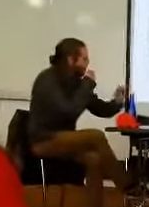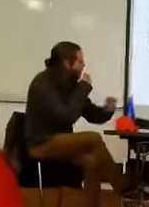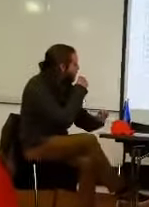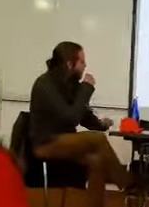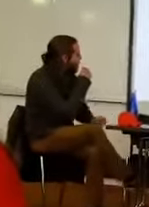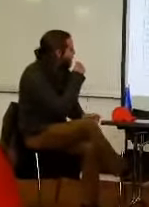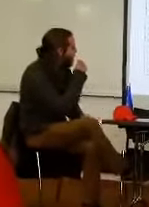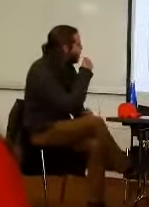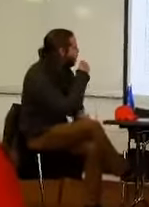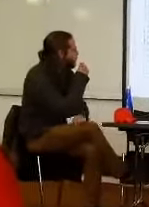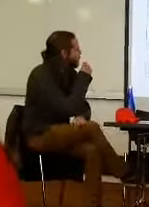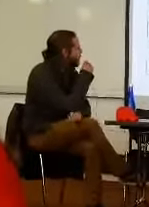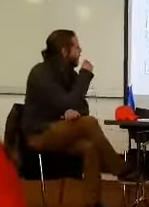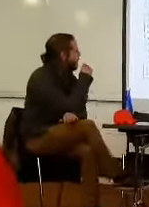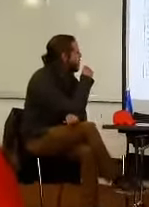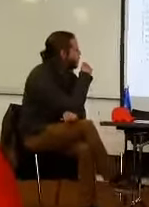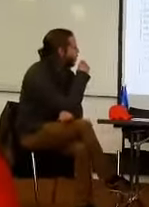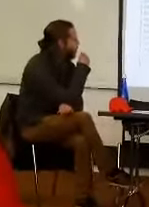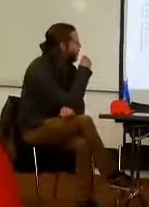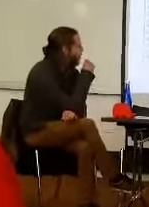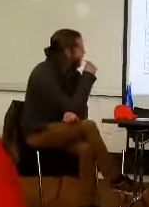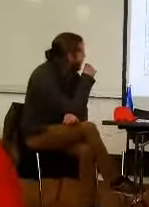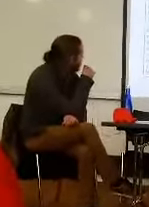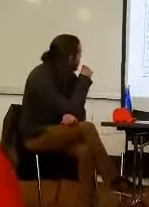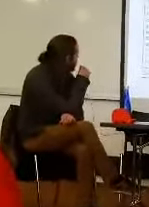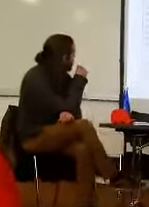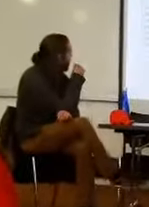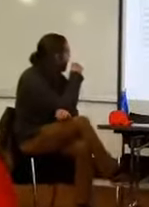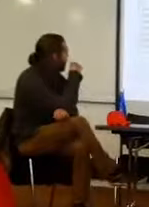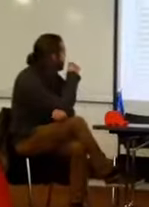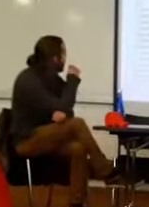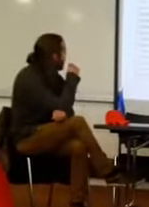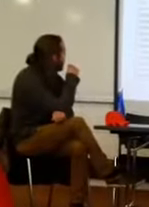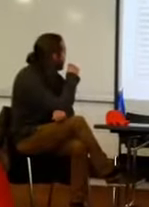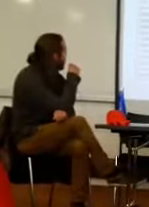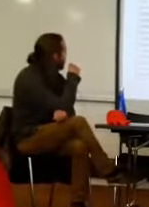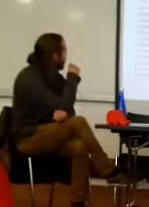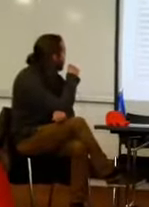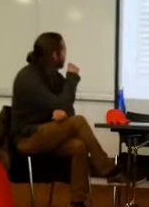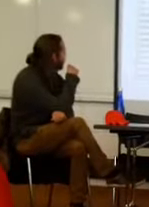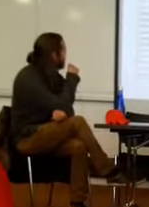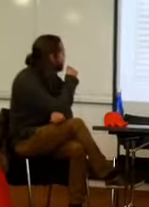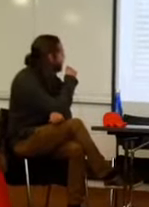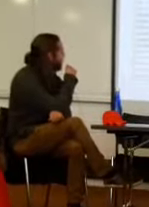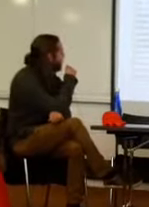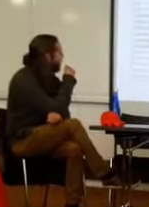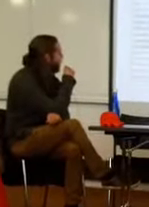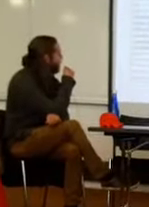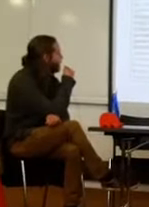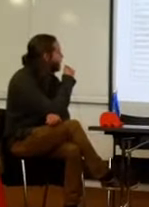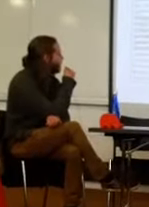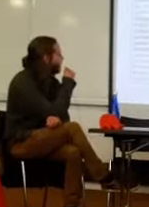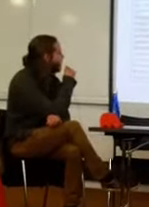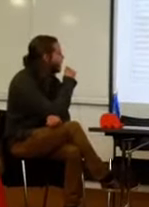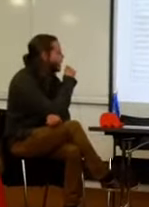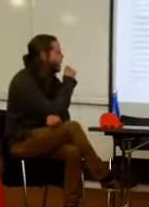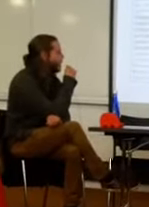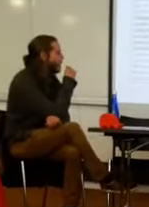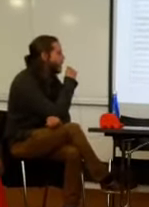Bueno, ustedes comentaban un poco, y se puede ver en la orden decimoprimero que el